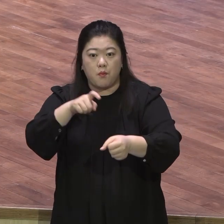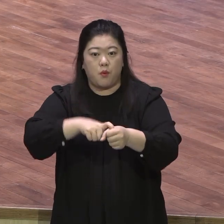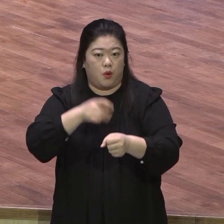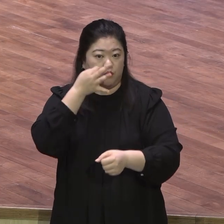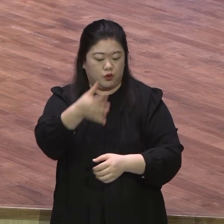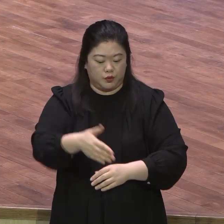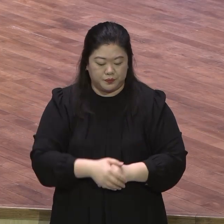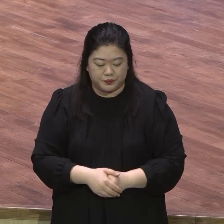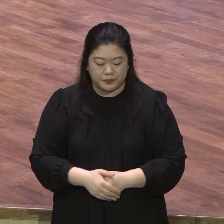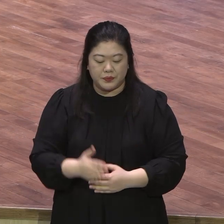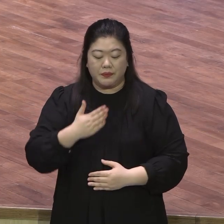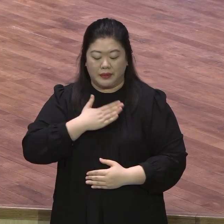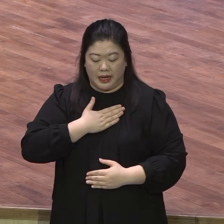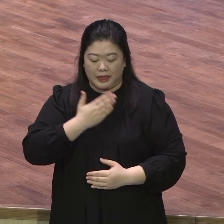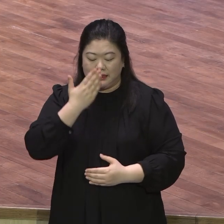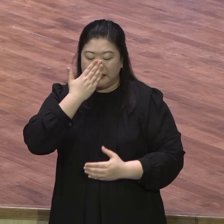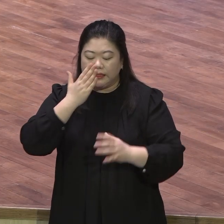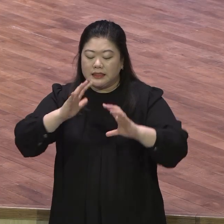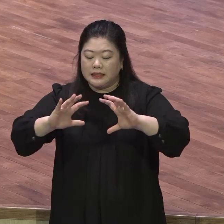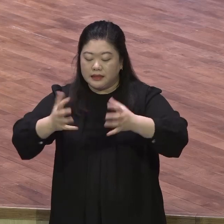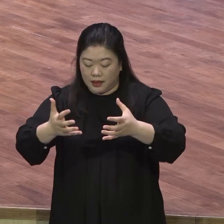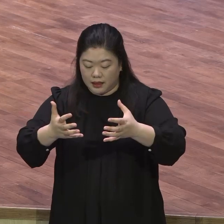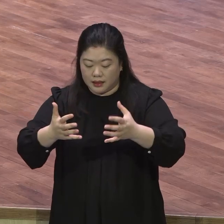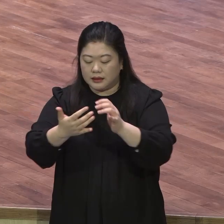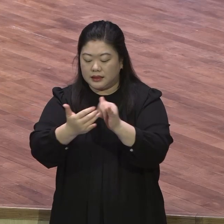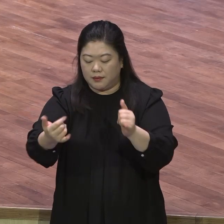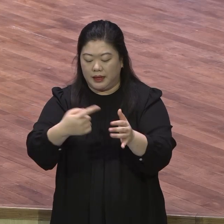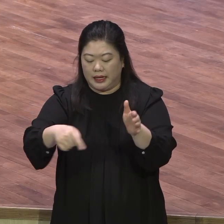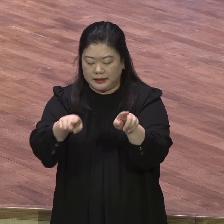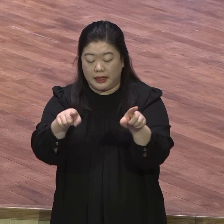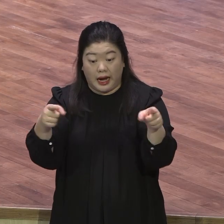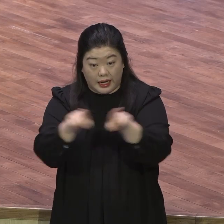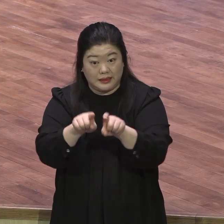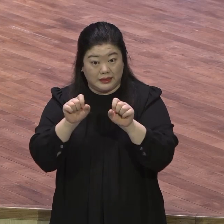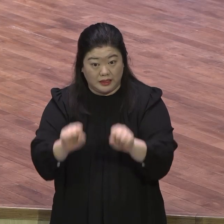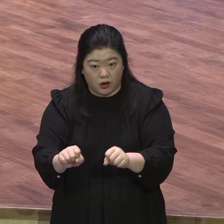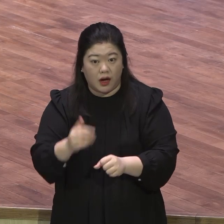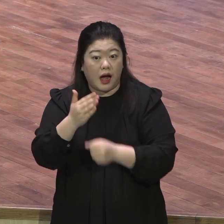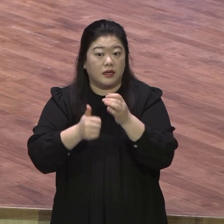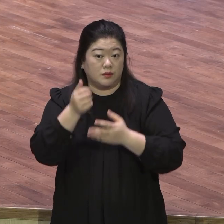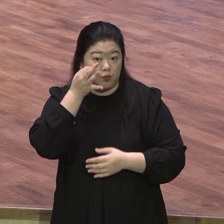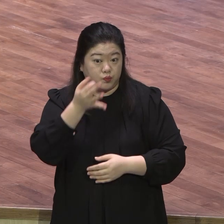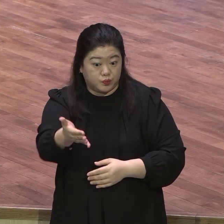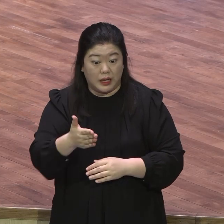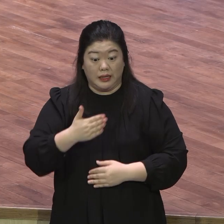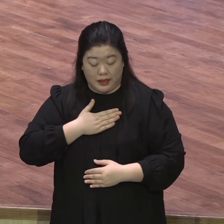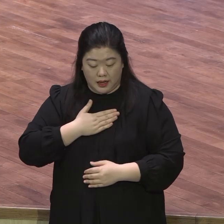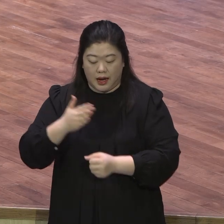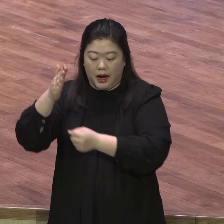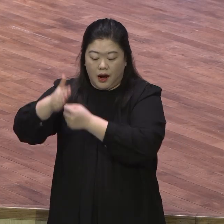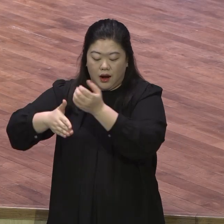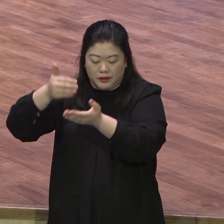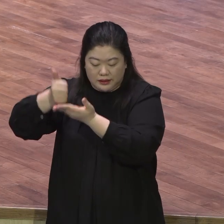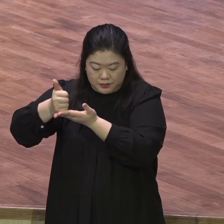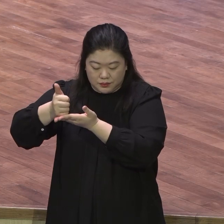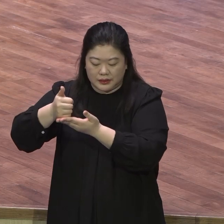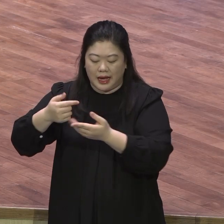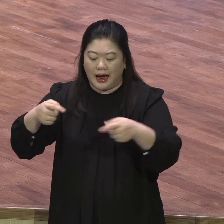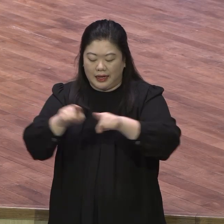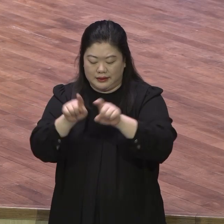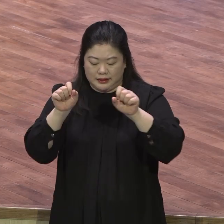이스라엘 자손 중에 그하여 그들의 하나님이 되리니 그들은 내가 그들의 하나님 여와로서 그들 중에